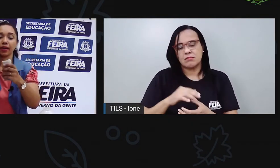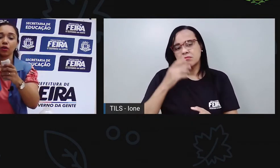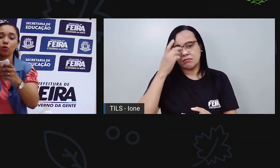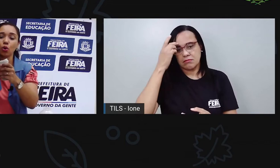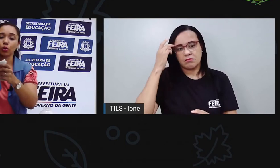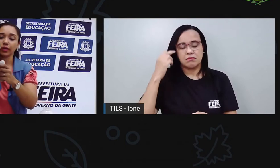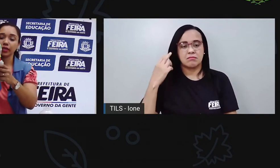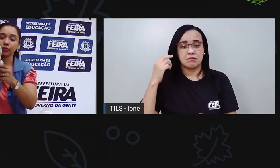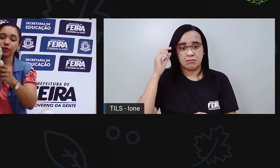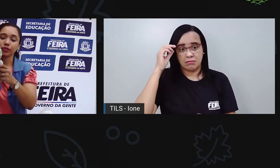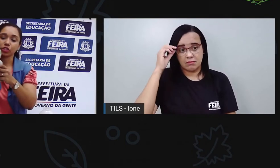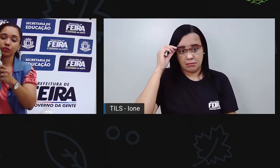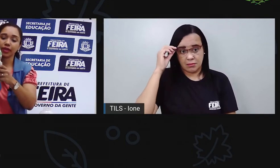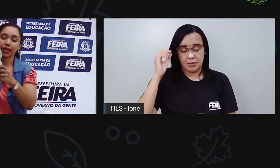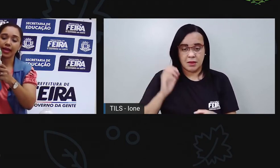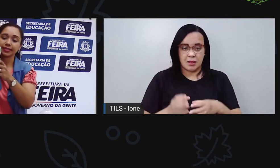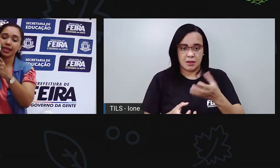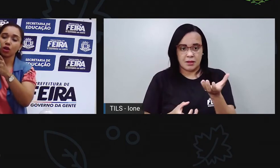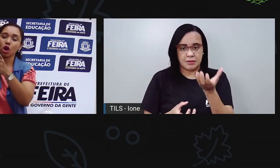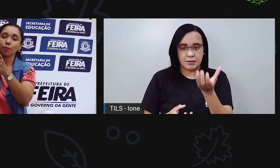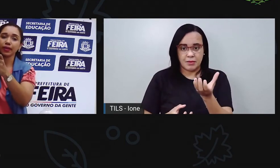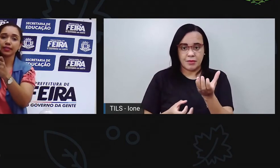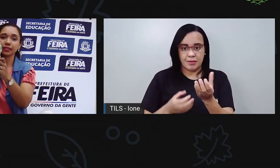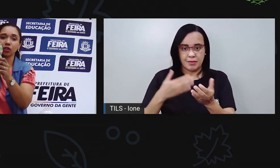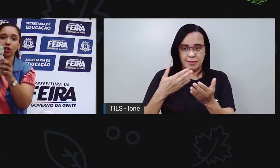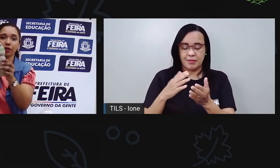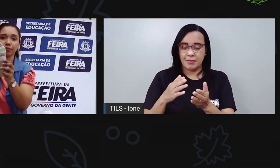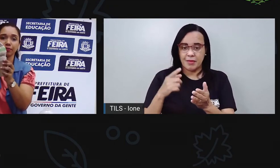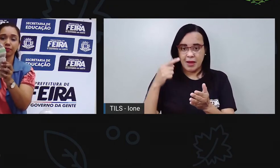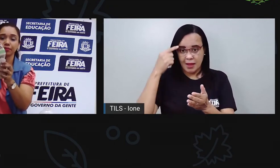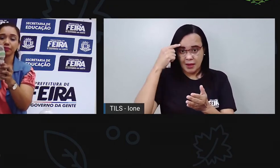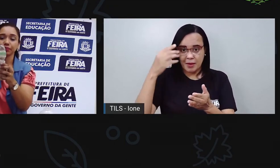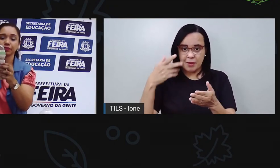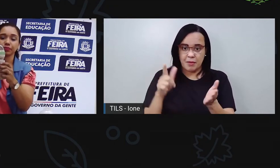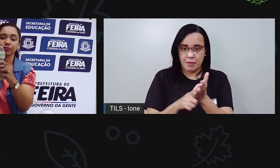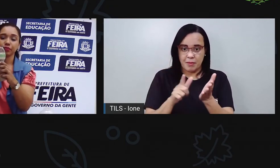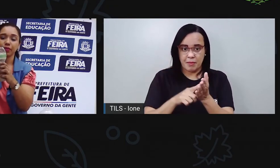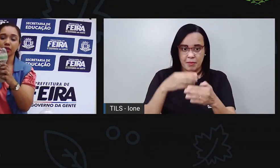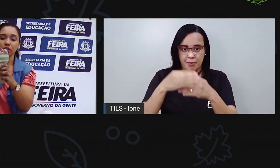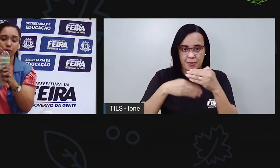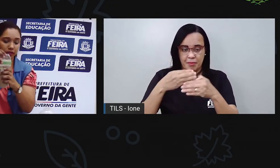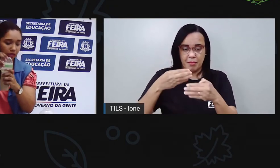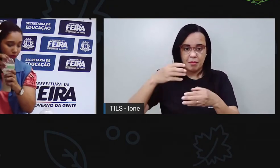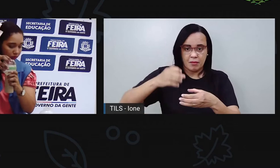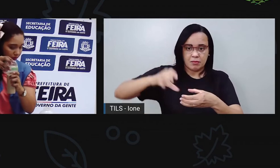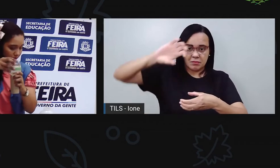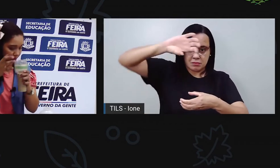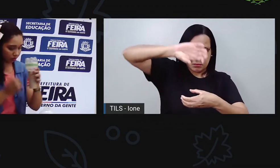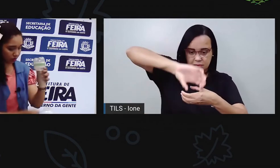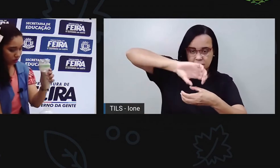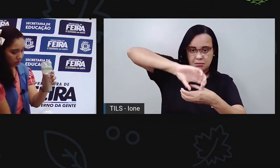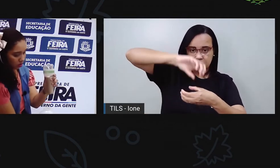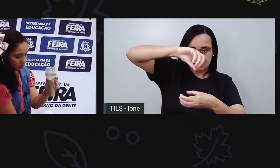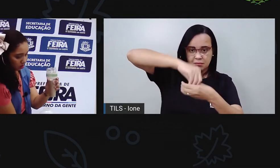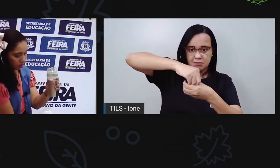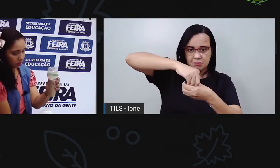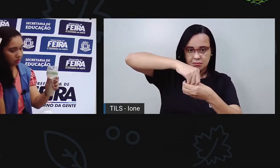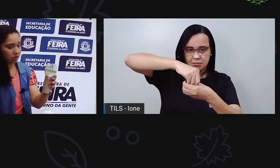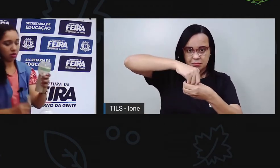Pega o rolinho que você tiver em casa e acopla assim, olha. Para nós podermos